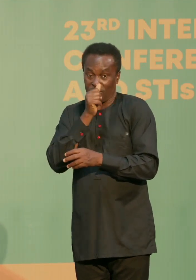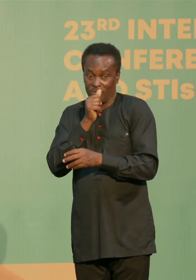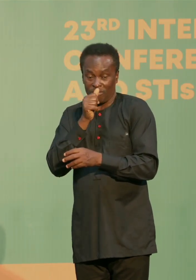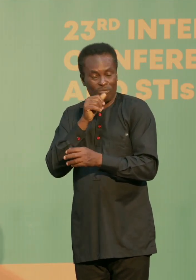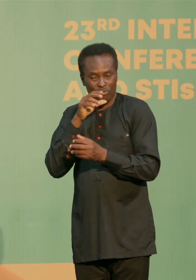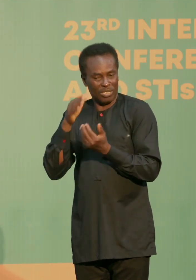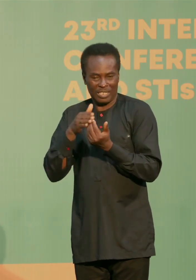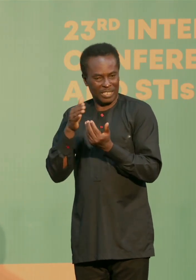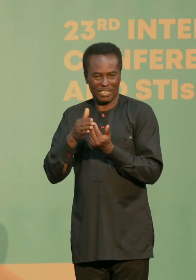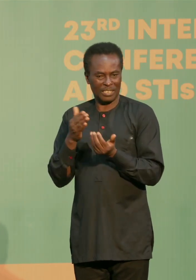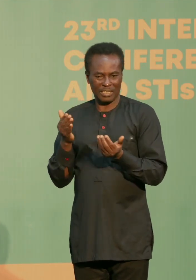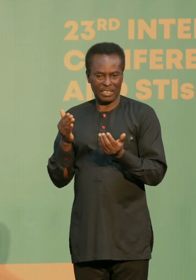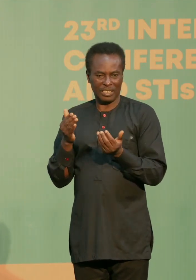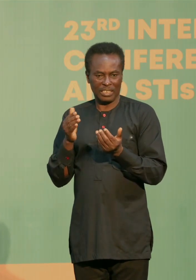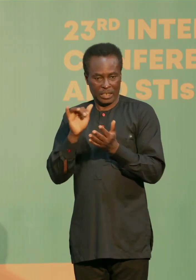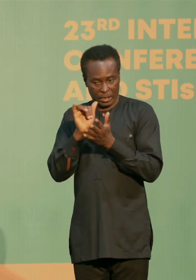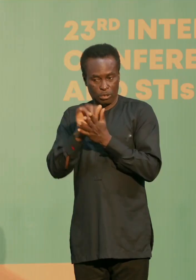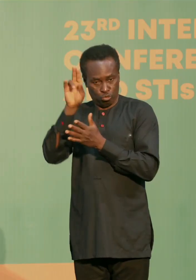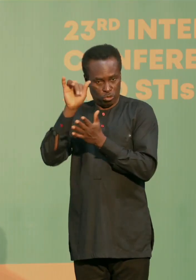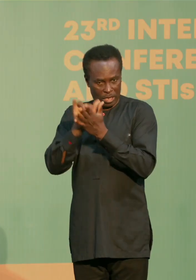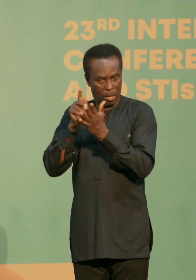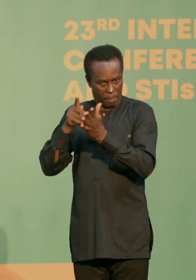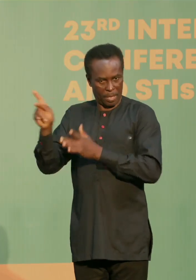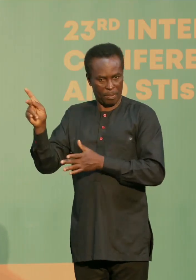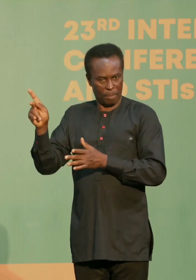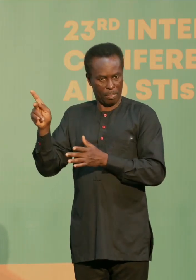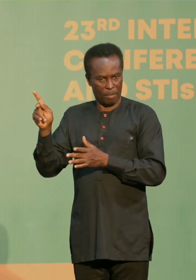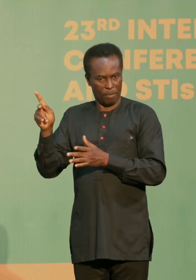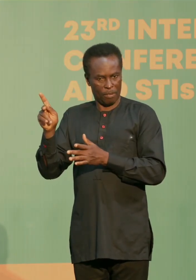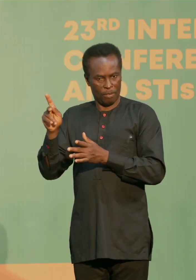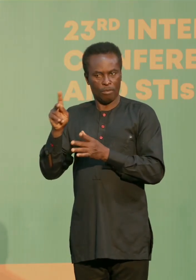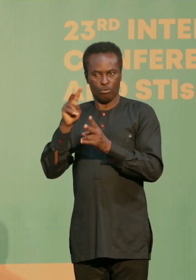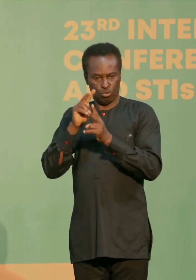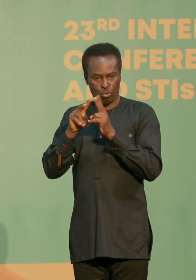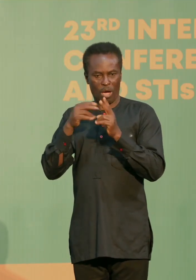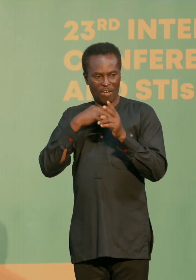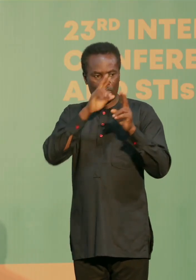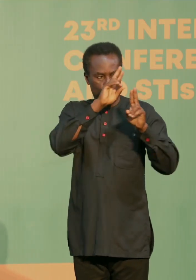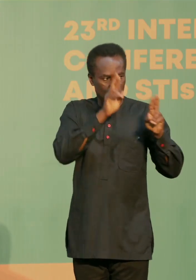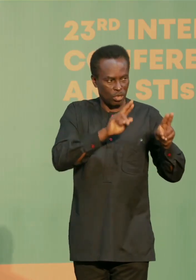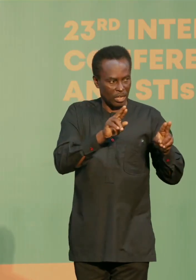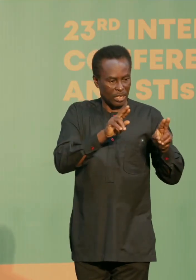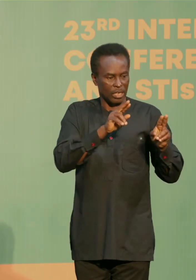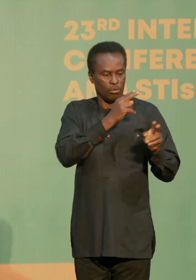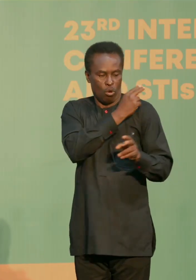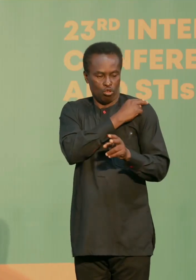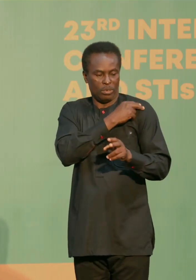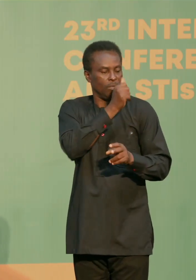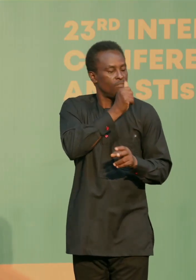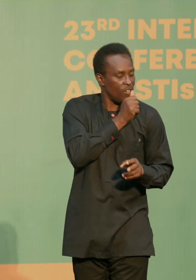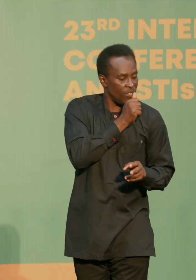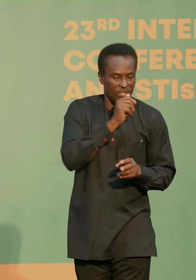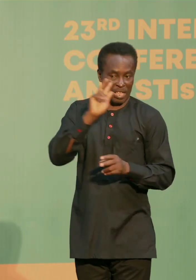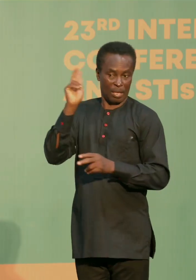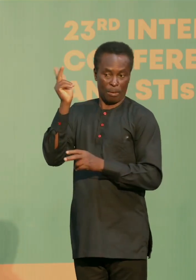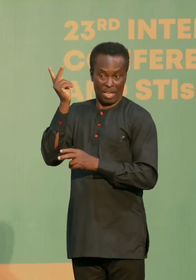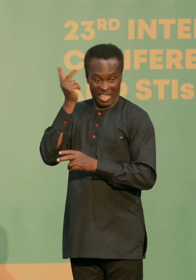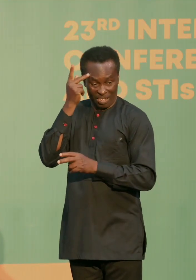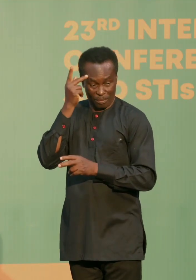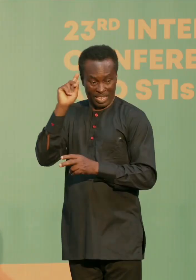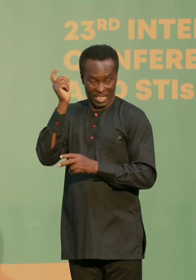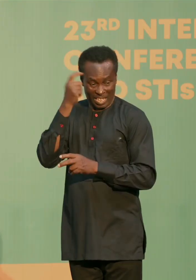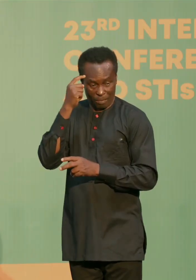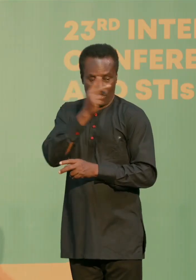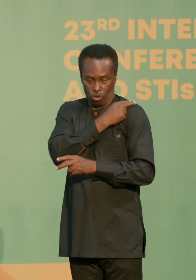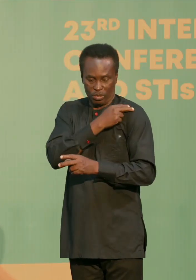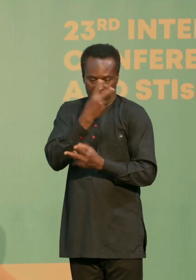étude pilote. On a fait la suite, nous avons eu des résultats. Nous sommes en train de mettre au point une technique qui est utilisable